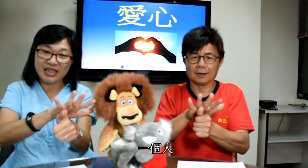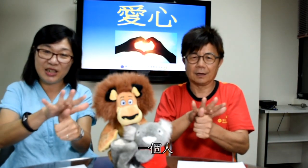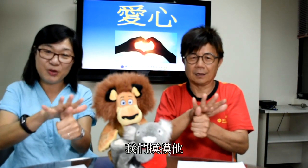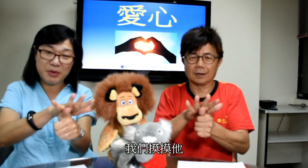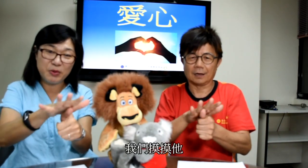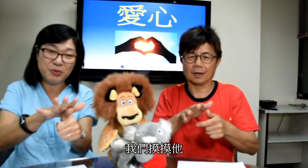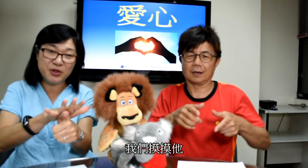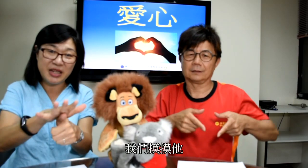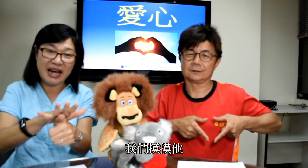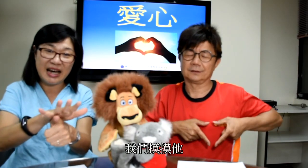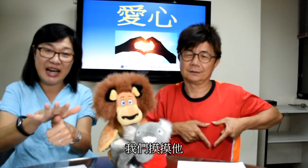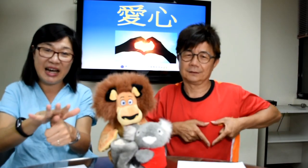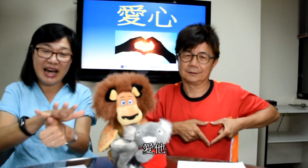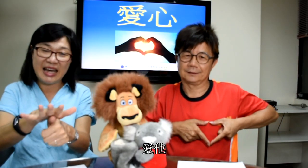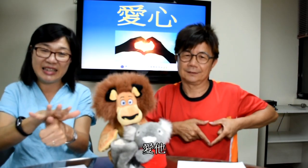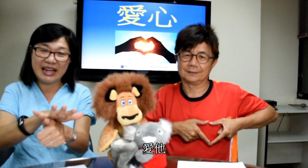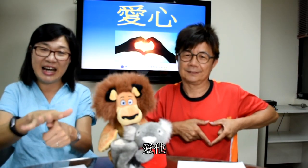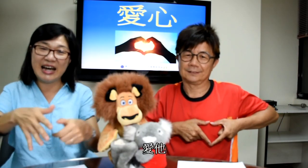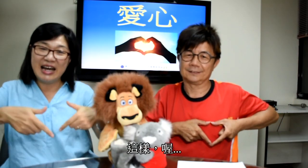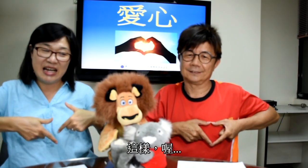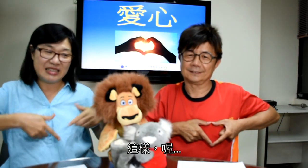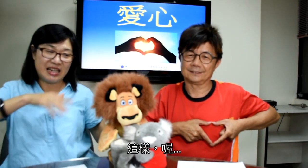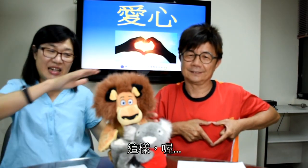我们摸摸他，爱他，这样，